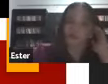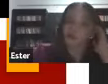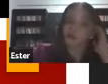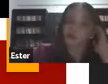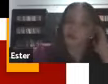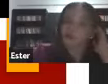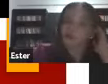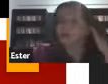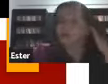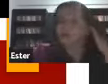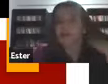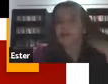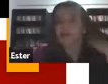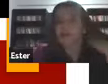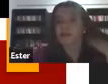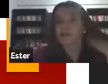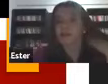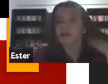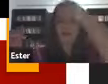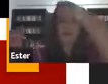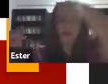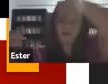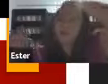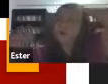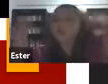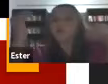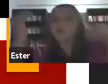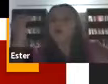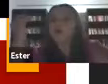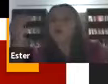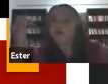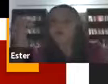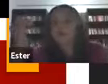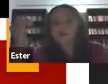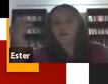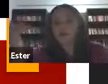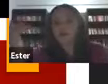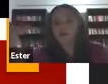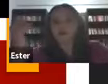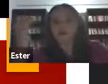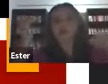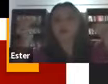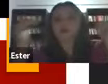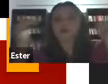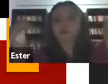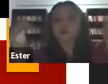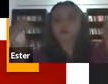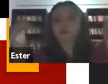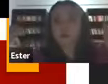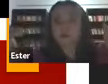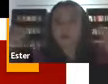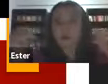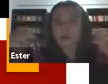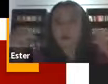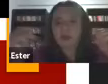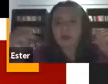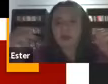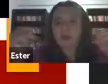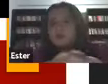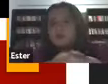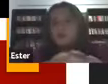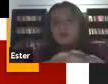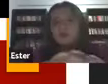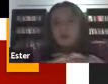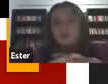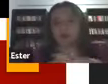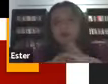de gênero, raça e classe. Se a gente pensar, por exemplo, o enfoque nesse momento histórico das questões de saúde da mulher, a gente tem visto